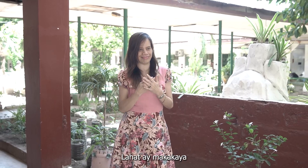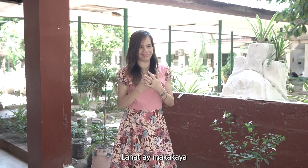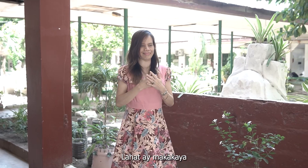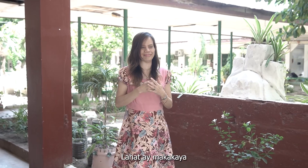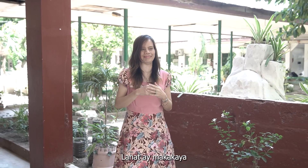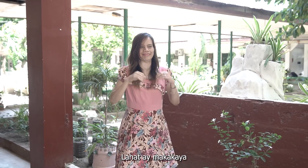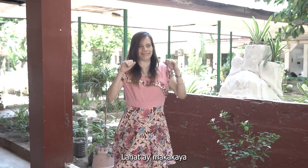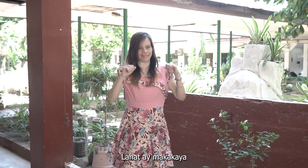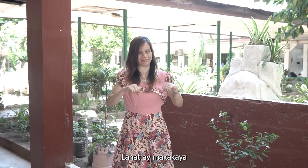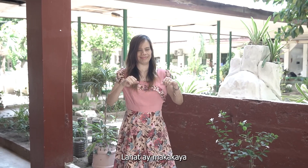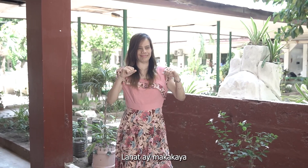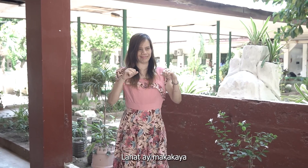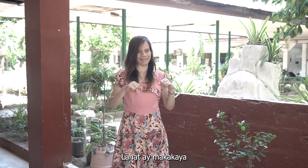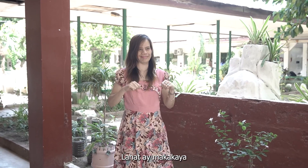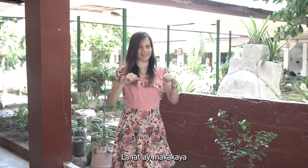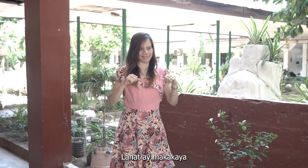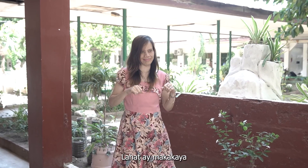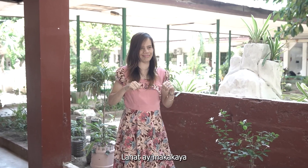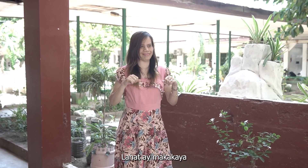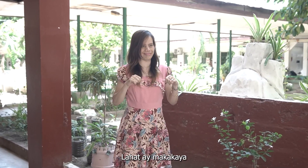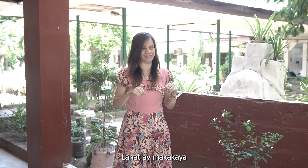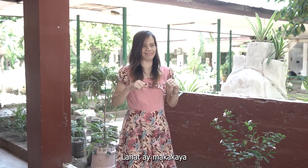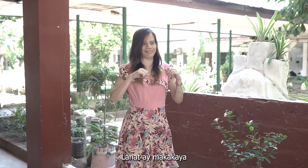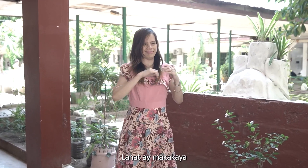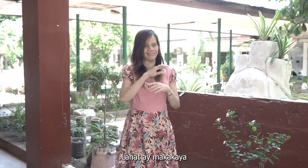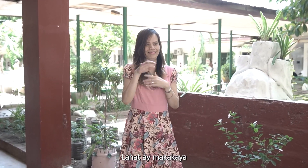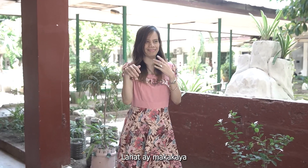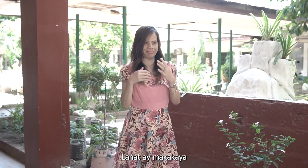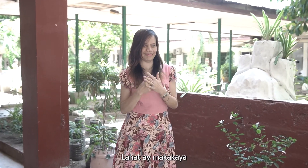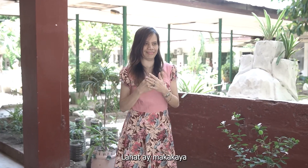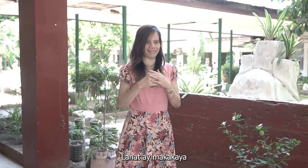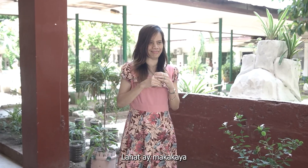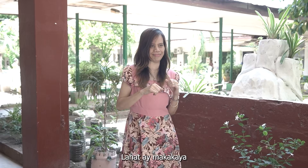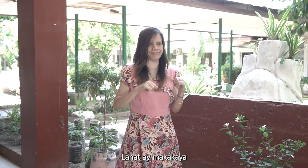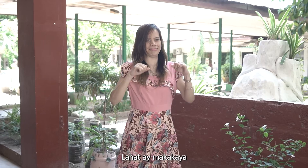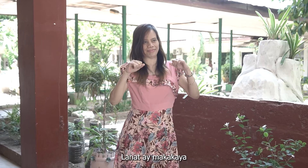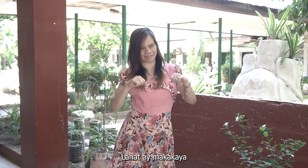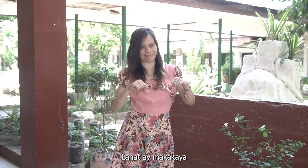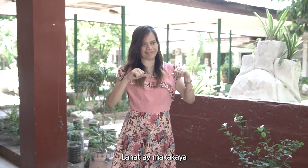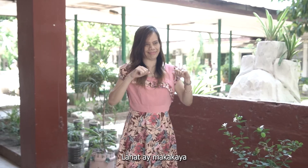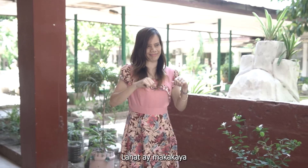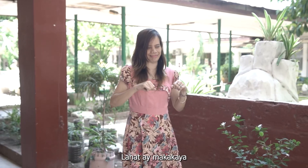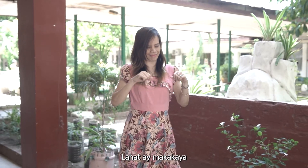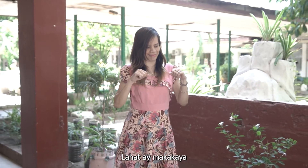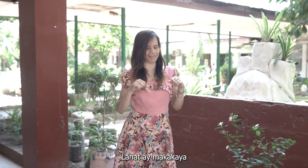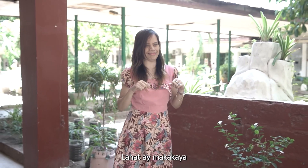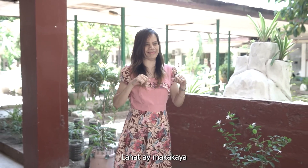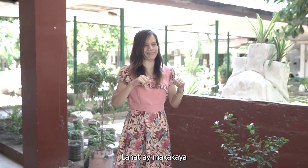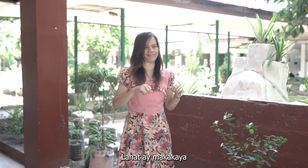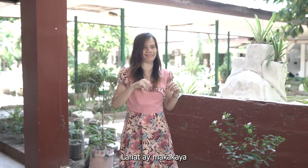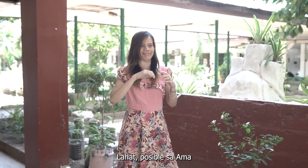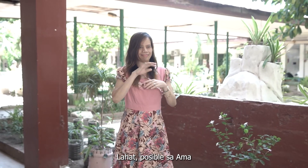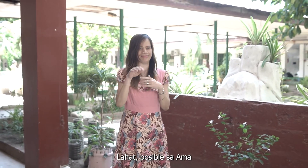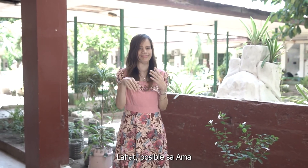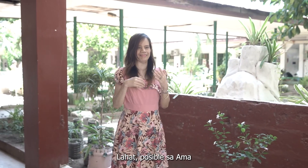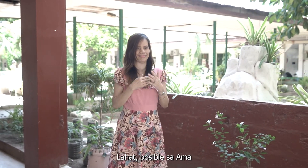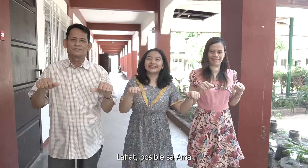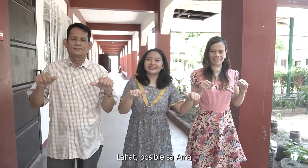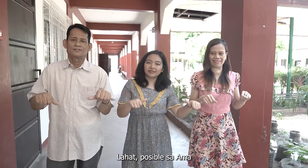Lahat ay makakaya, lahat ay makakaya,